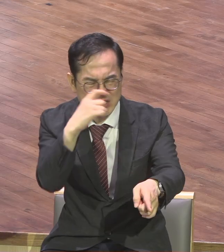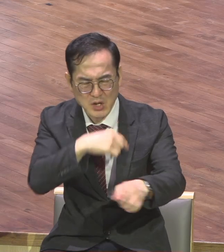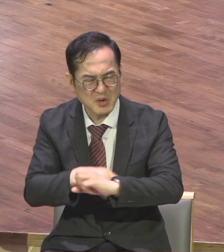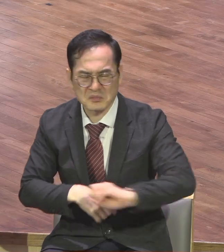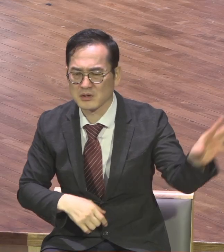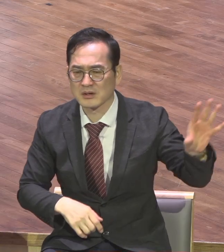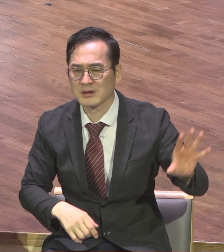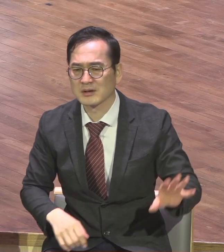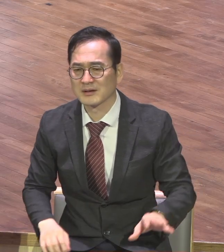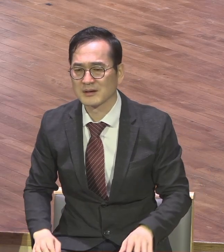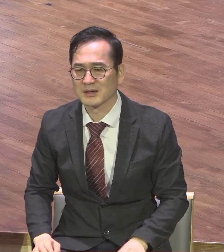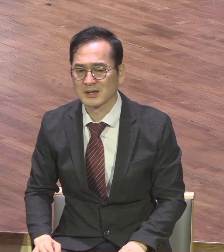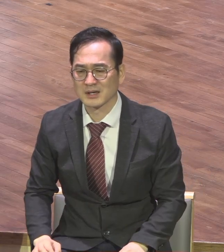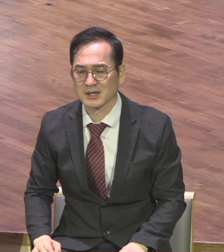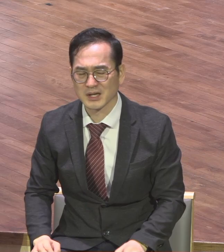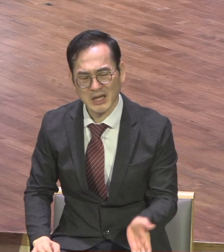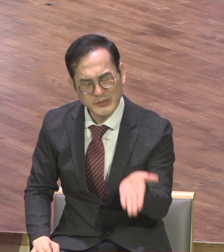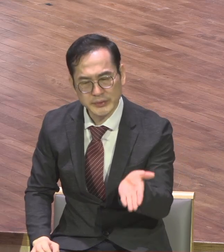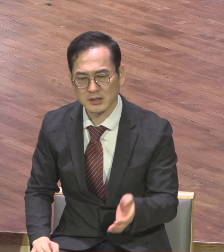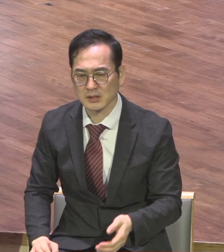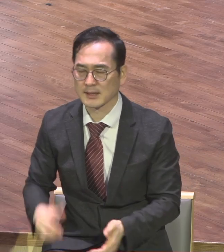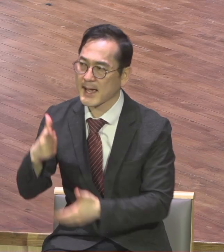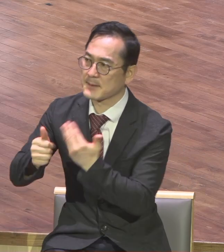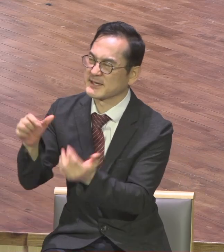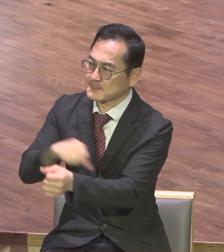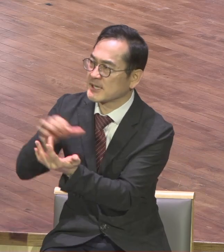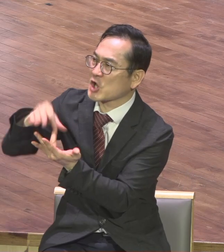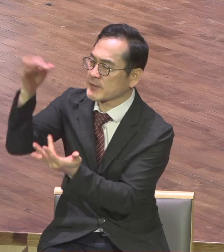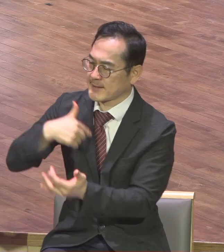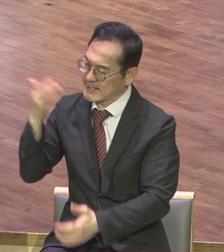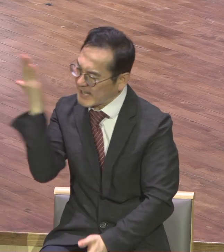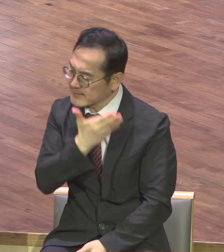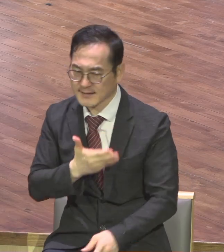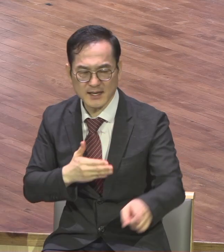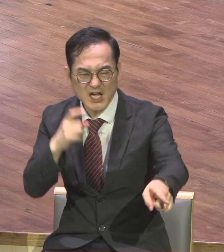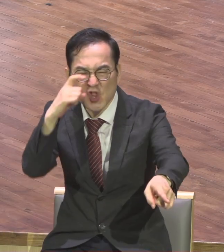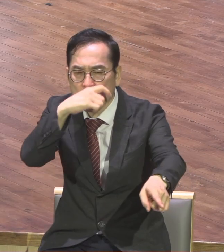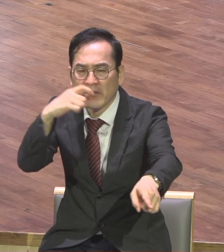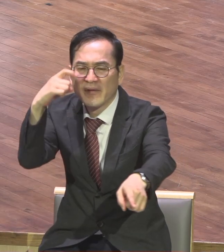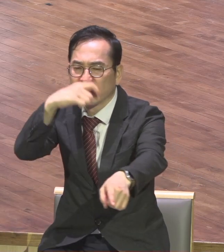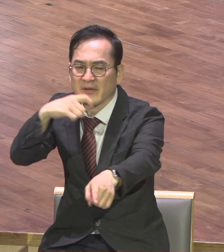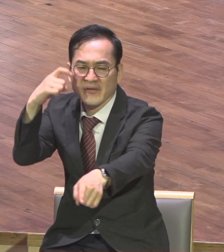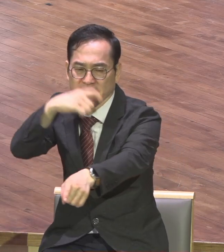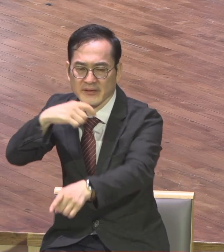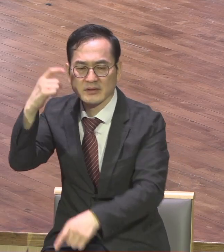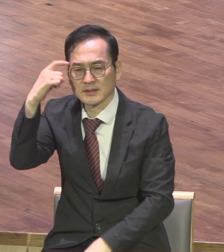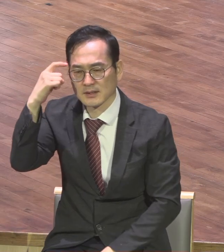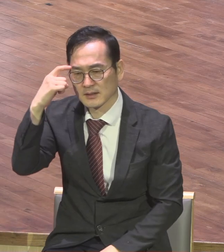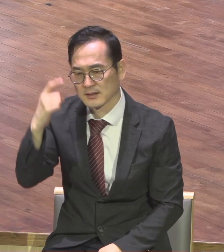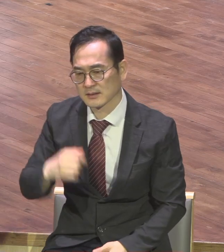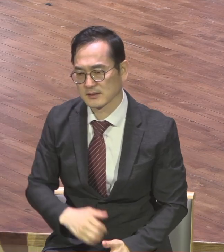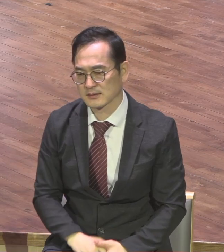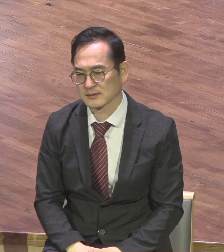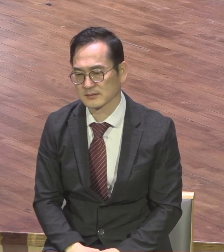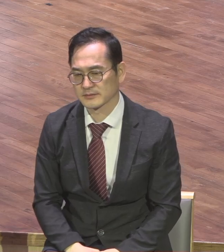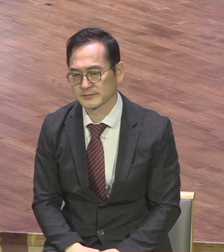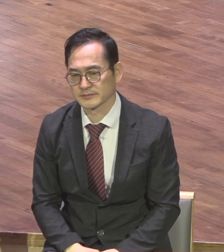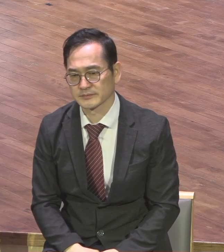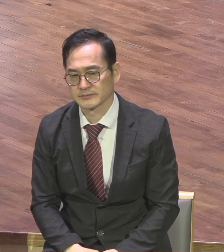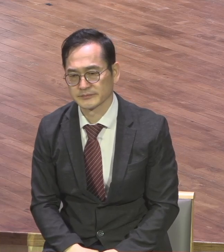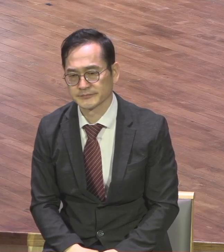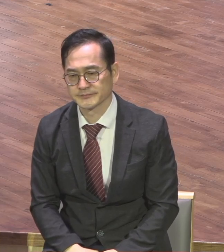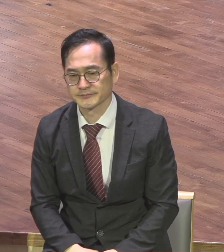자기들만의 선민이라고. 자기들만의 그렇게 하나님의 자녀라고. 네,